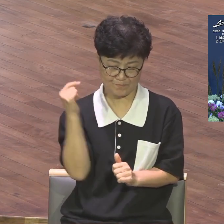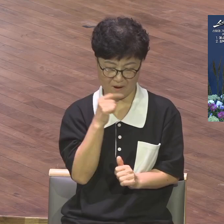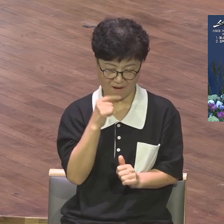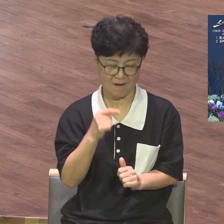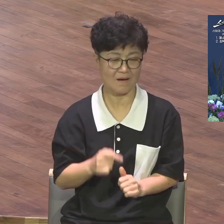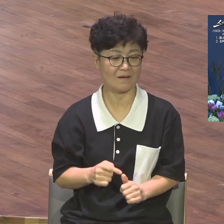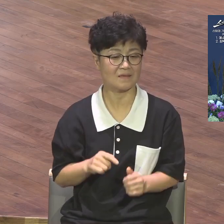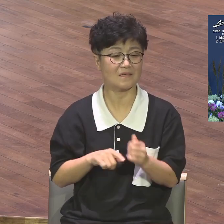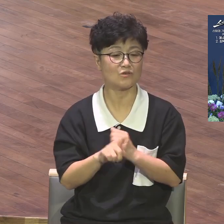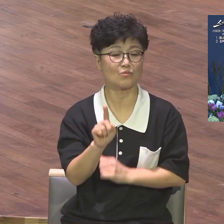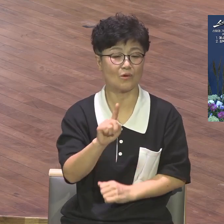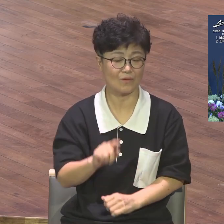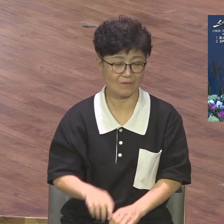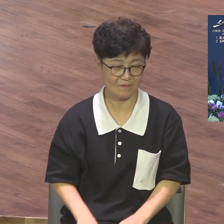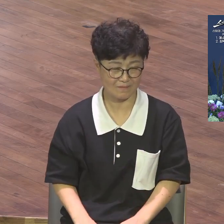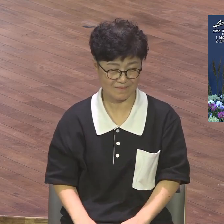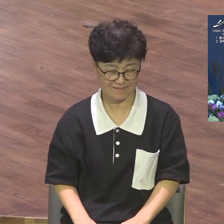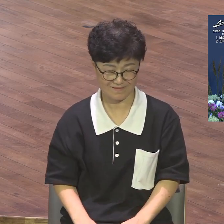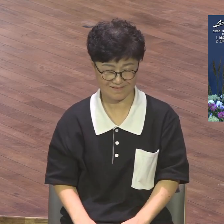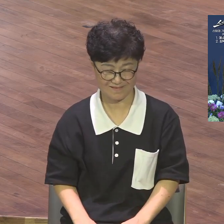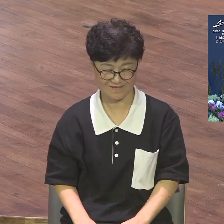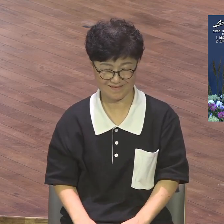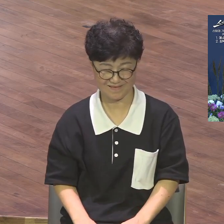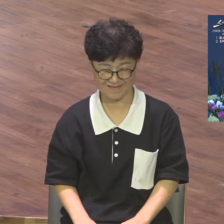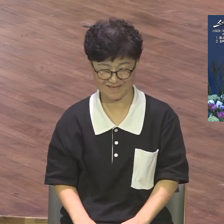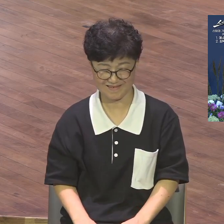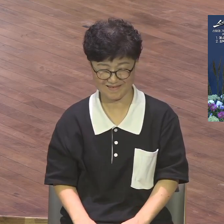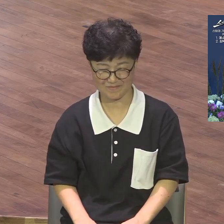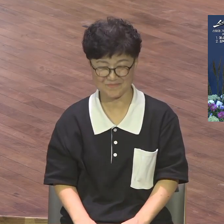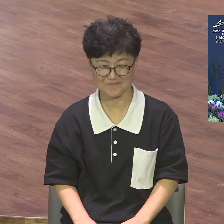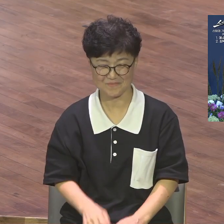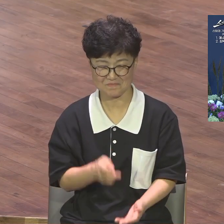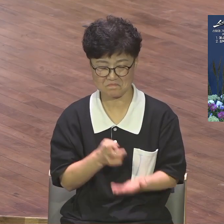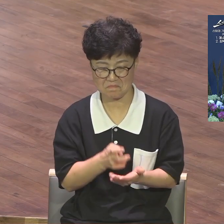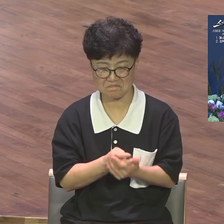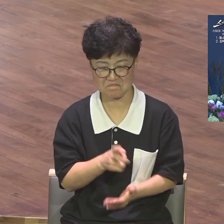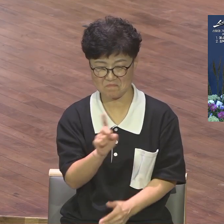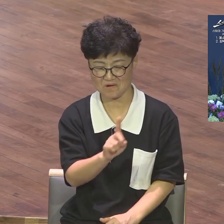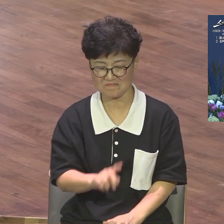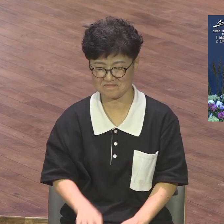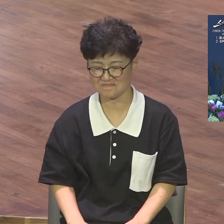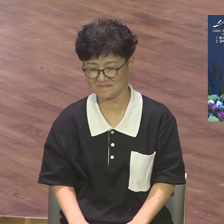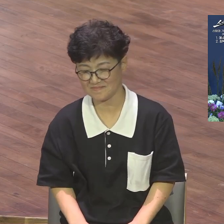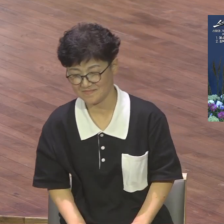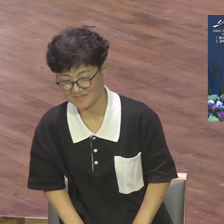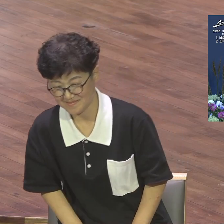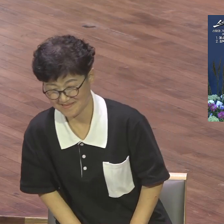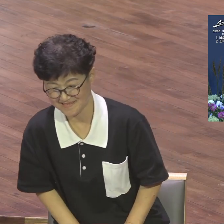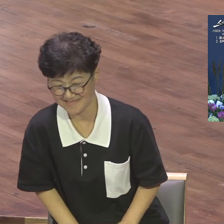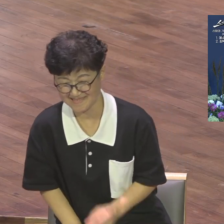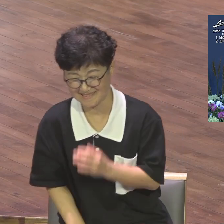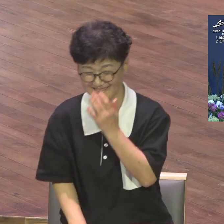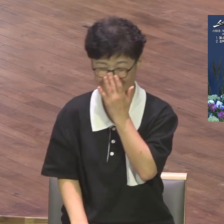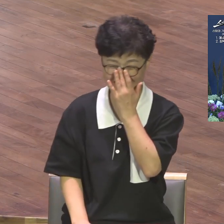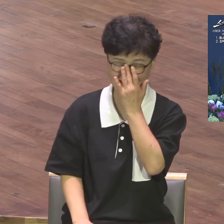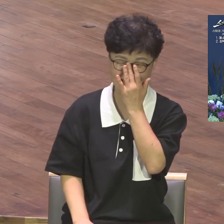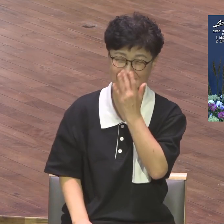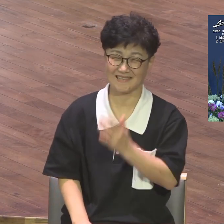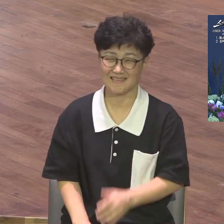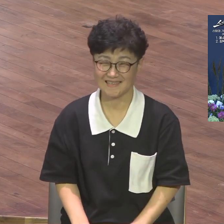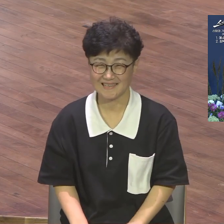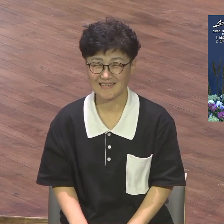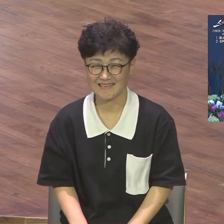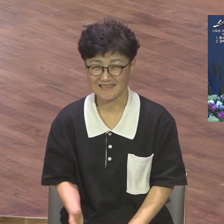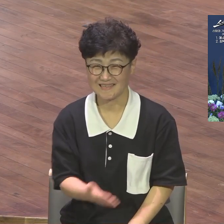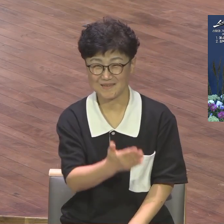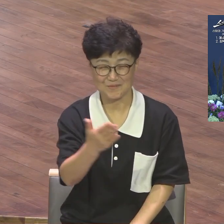시작했습니다. 물론 지금도 그 갭을 줄여가고 있는 거지만 많이 좀 좁혀져 가고 있는 단계에 있는 것 같습니다. 여러분 이